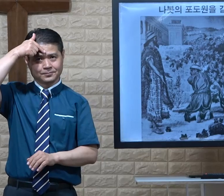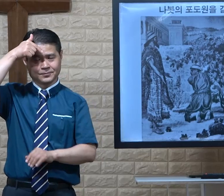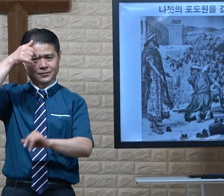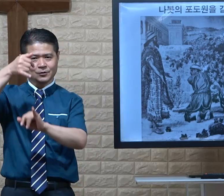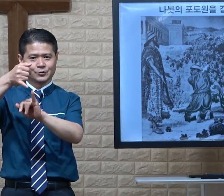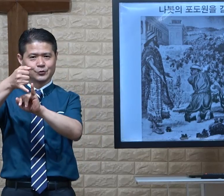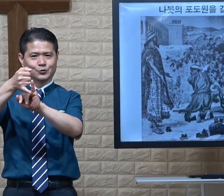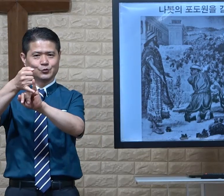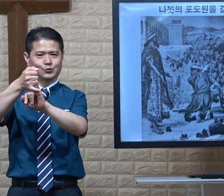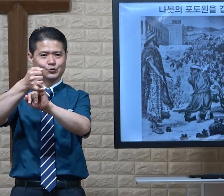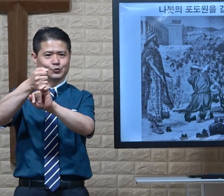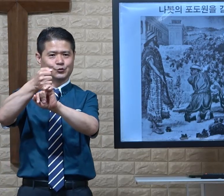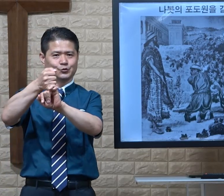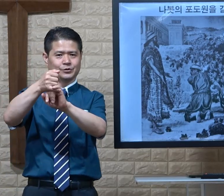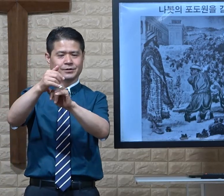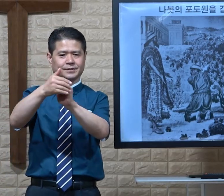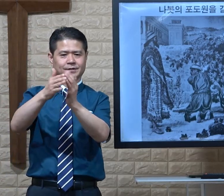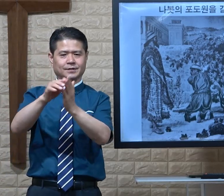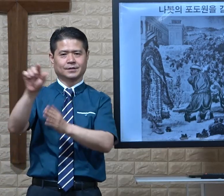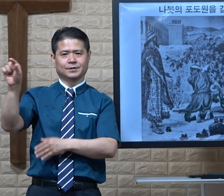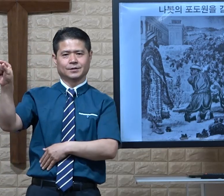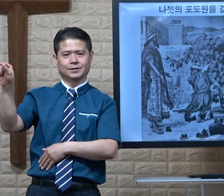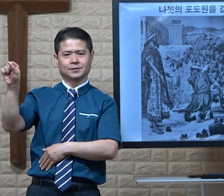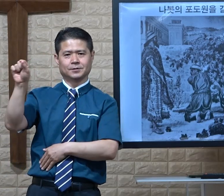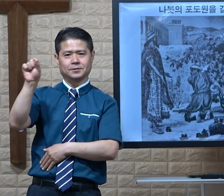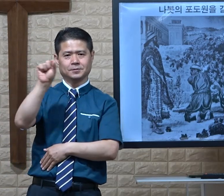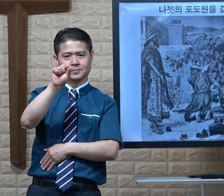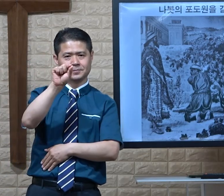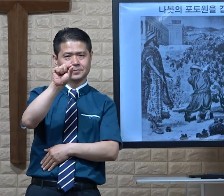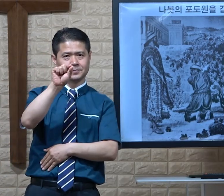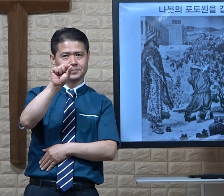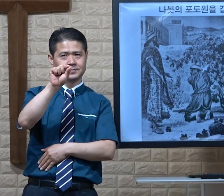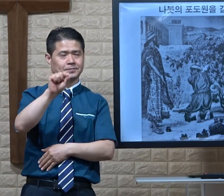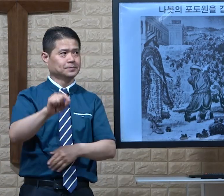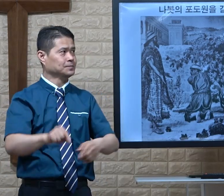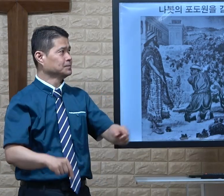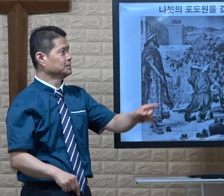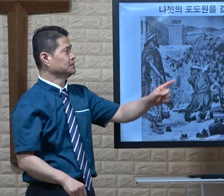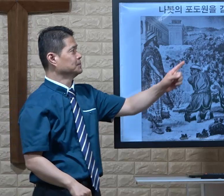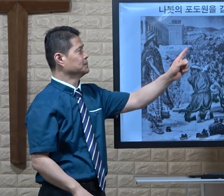구약에